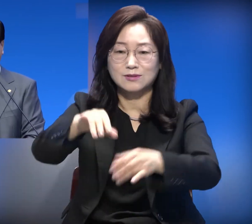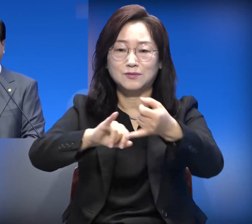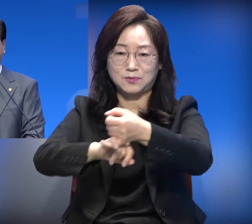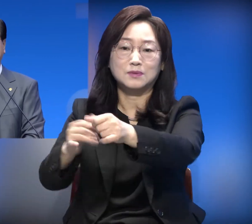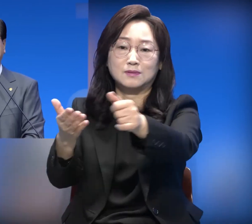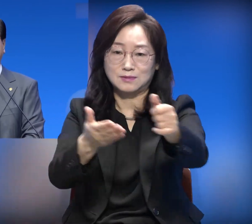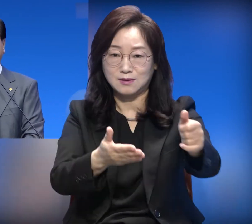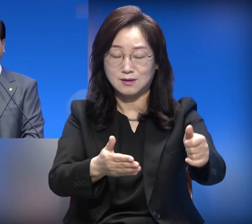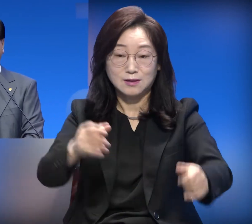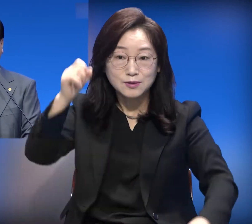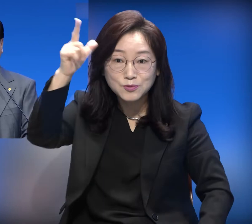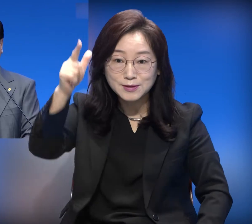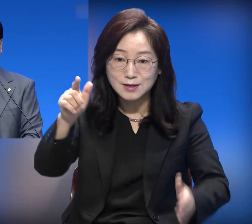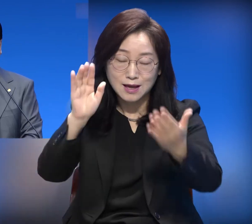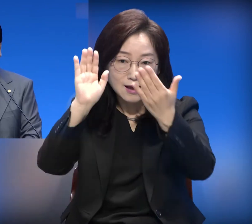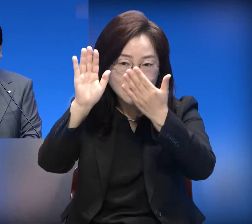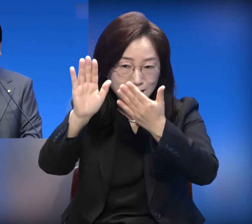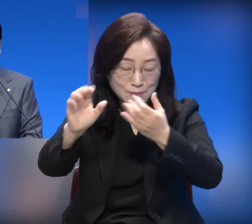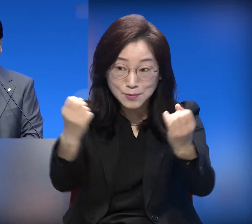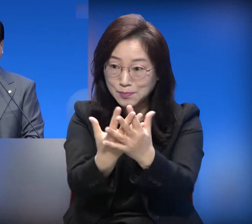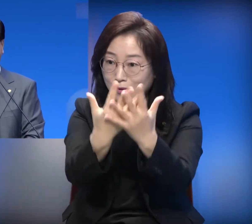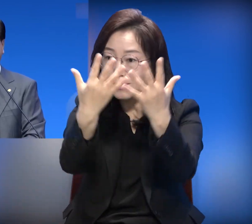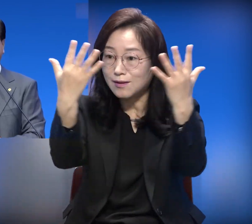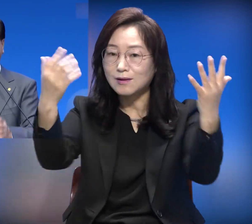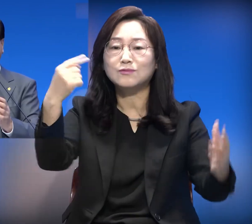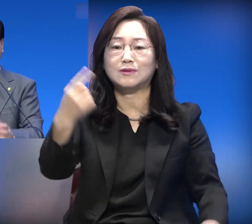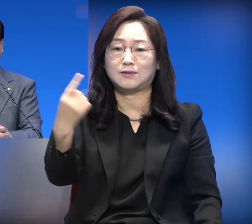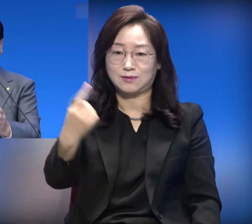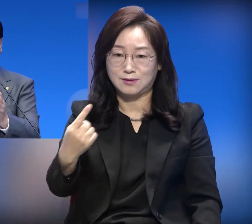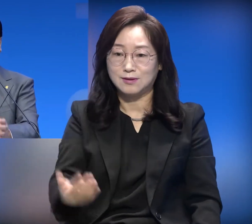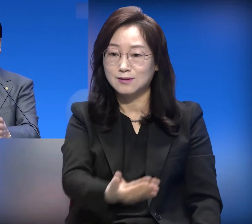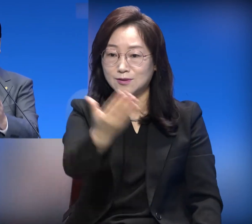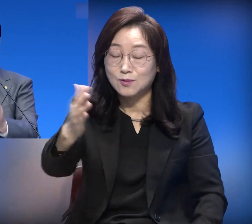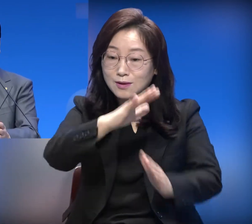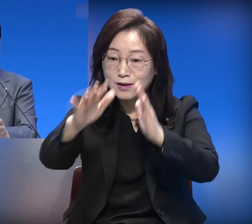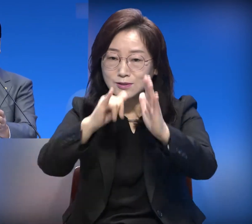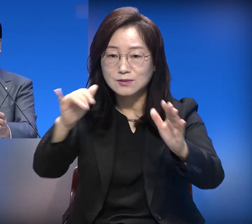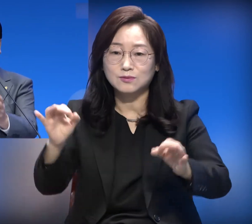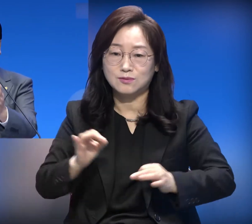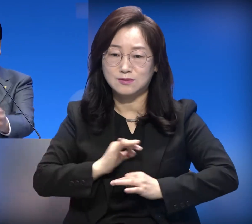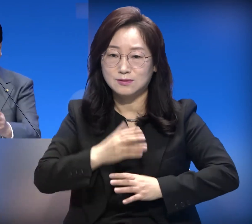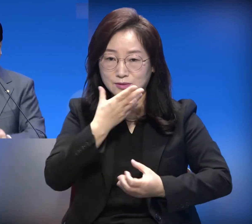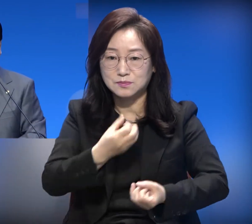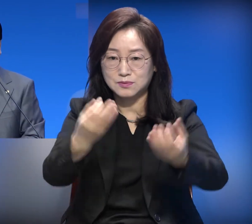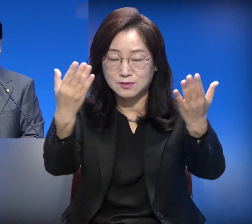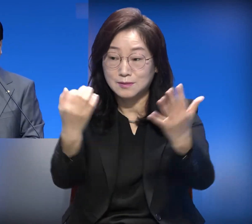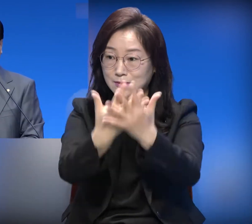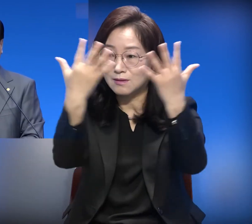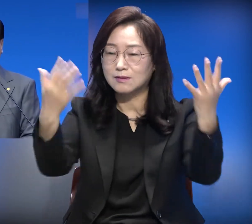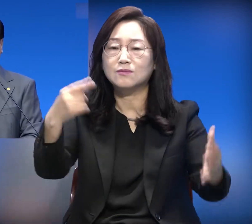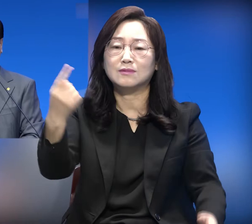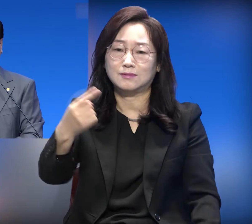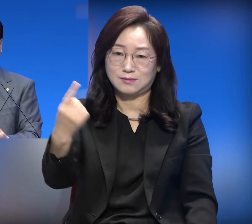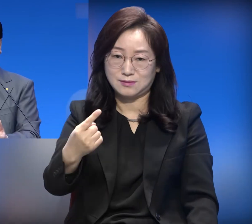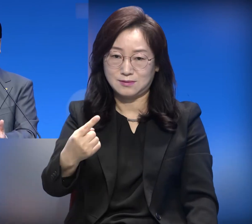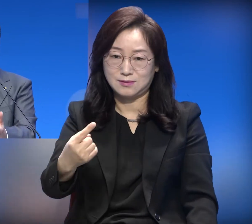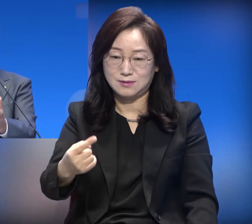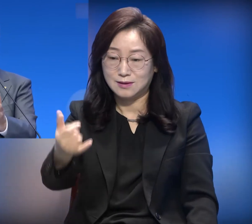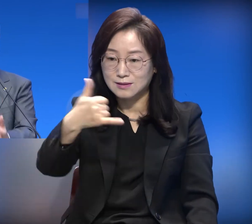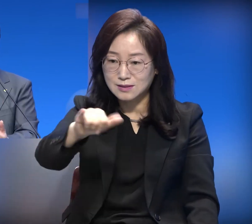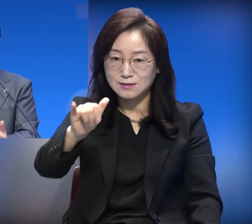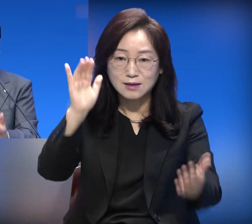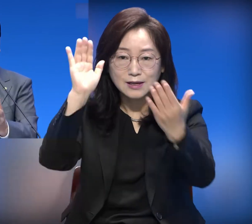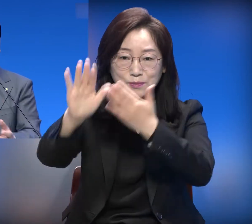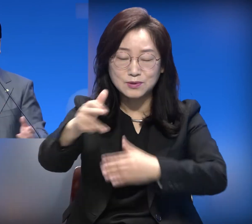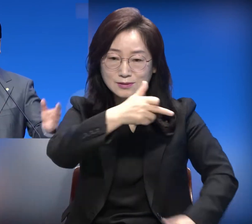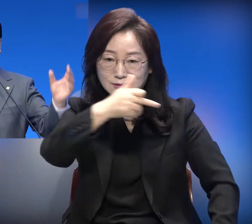바랍니다. 위대한 미래가 여러분 앞에 펼쳐지게 될 것입니다. 여러분 가정에 놀라운 축복의 미래가 펼쳐지게 될 것입니다. 여러분 자녀들이 장차